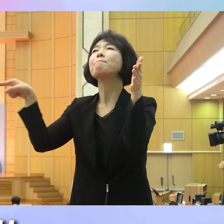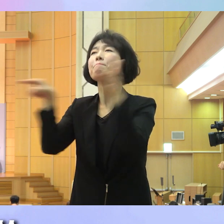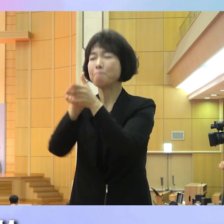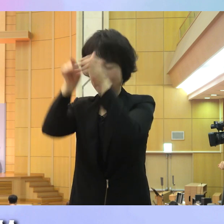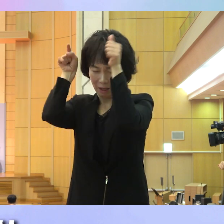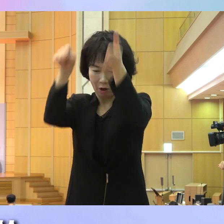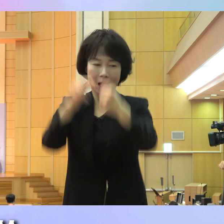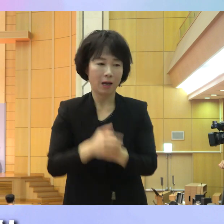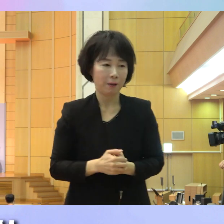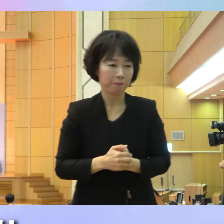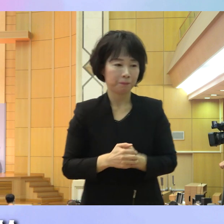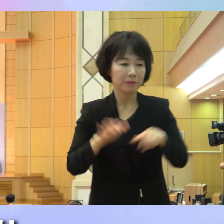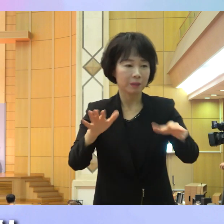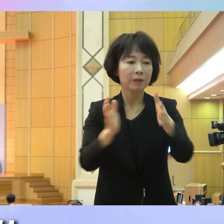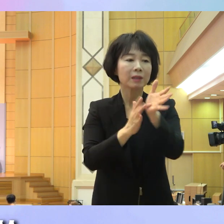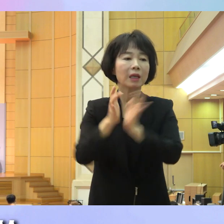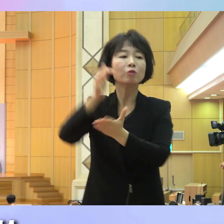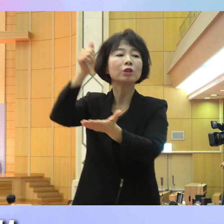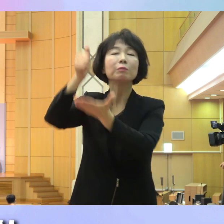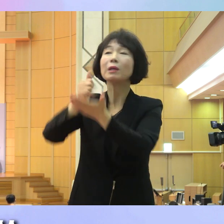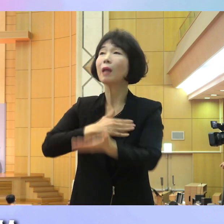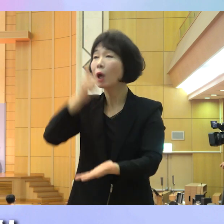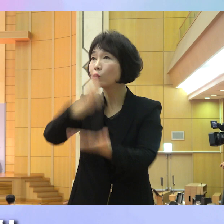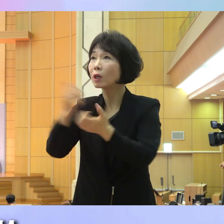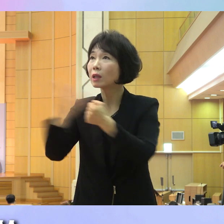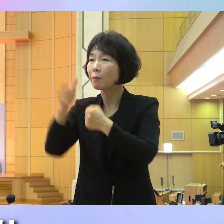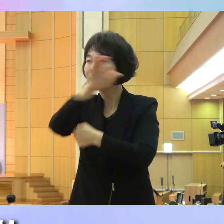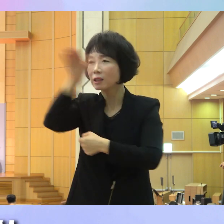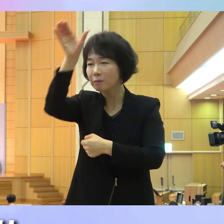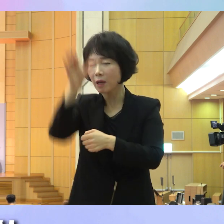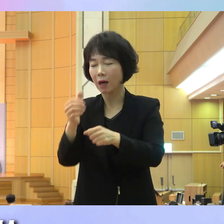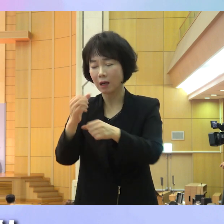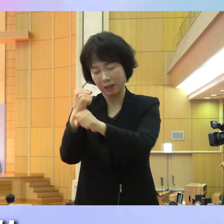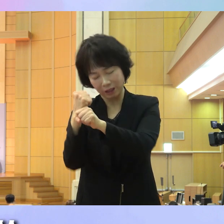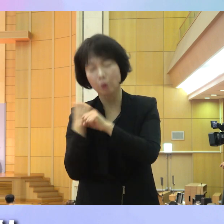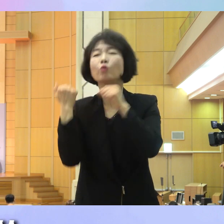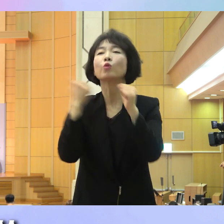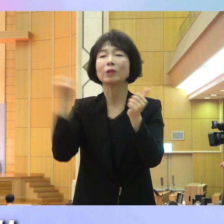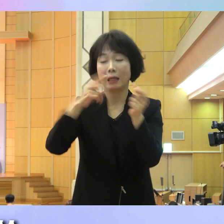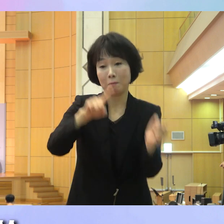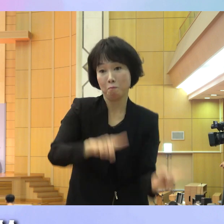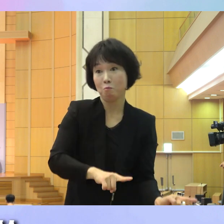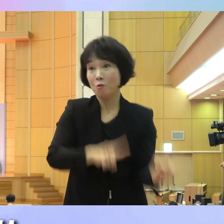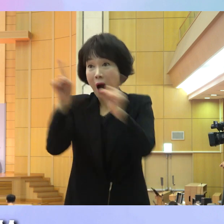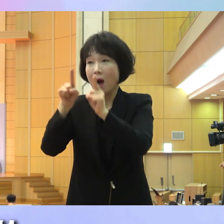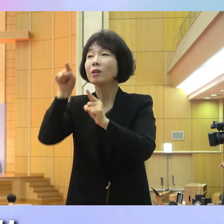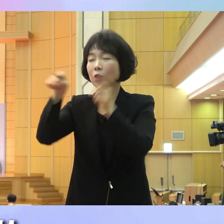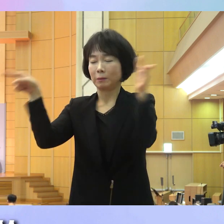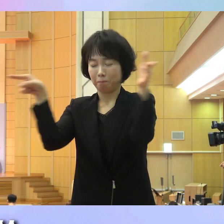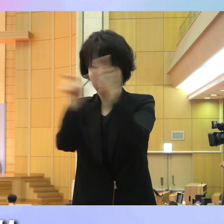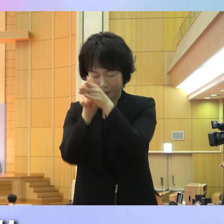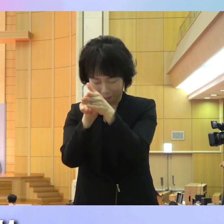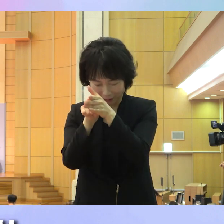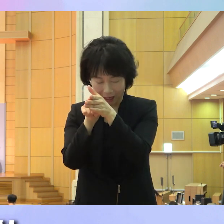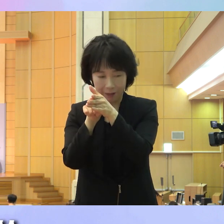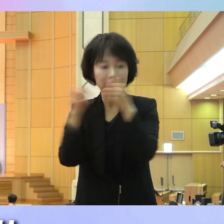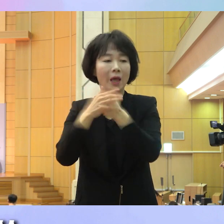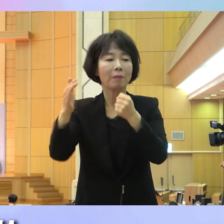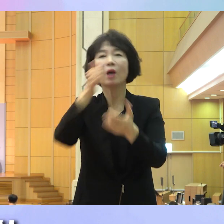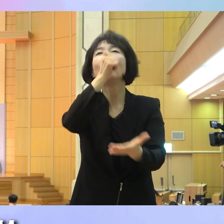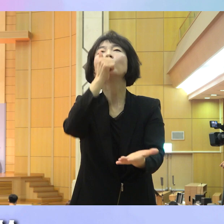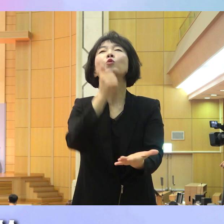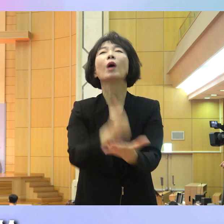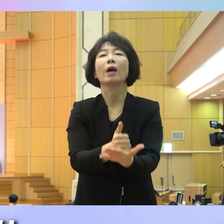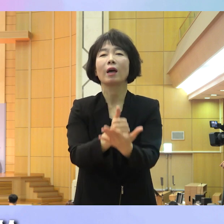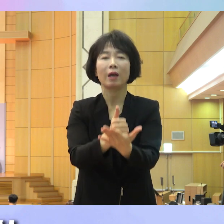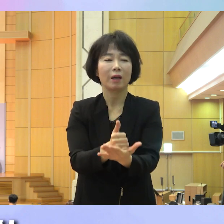말씀했습니다. 이 순간 예수님이 나를 위해서 십자가 지고 죽으시고 살아나신 것을 믿습니다. 그러므로